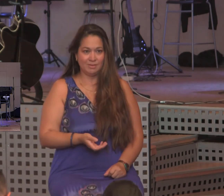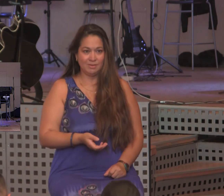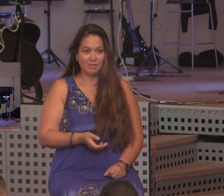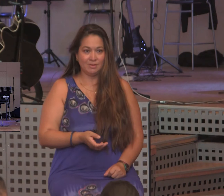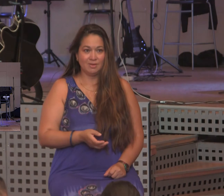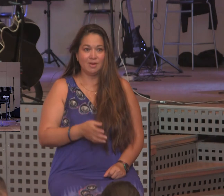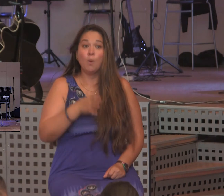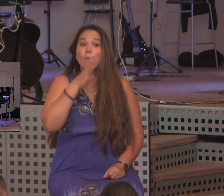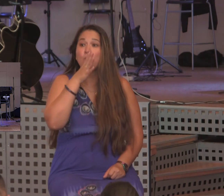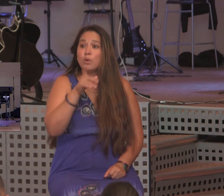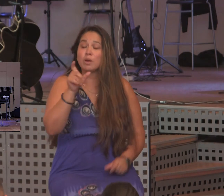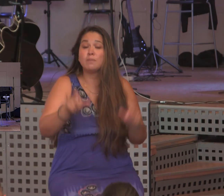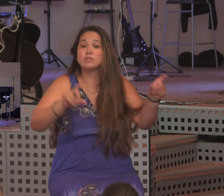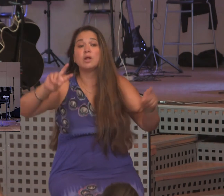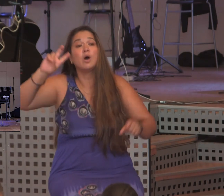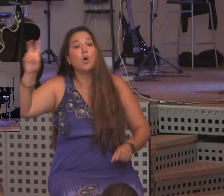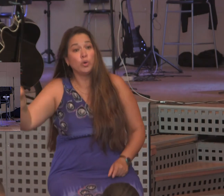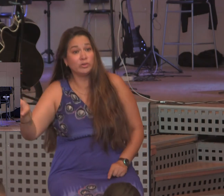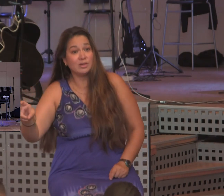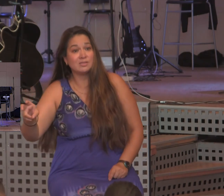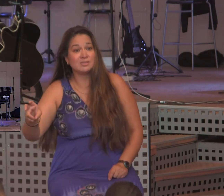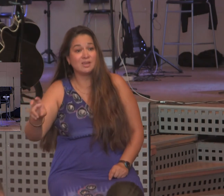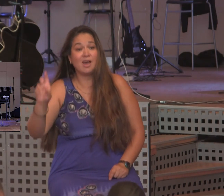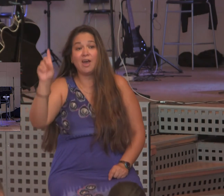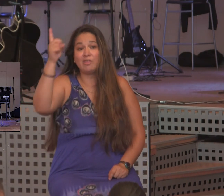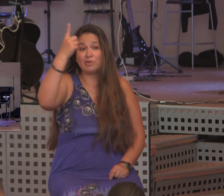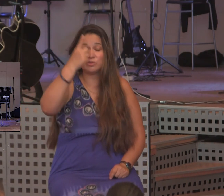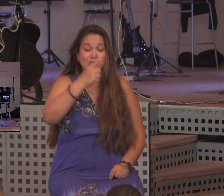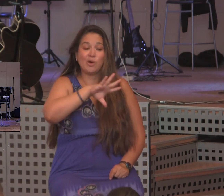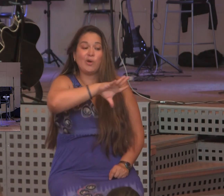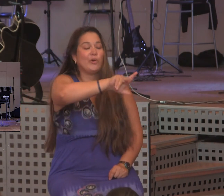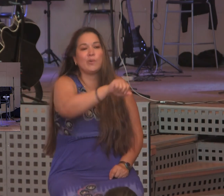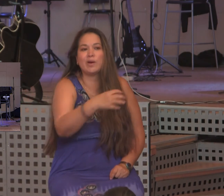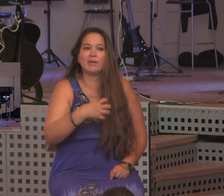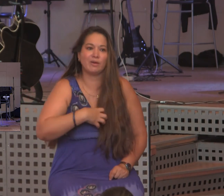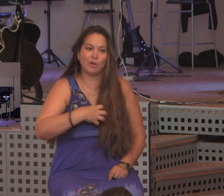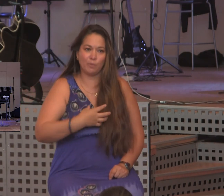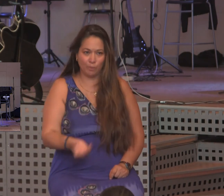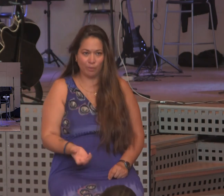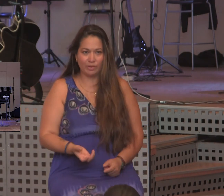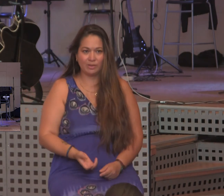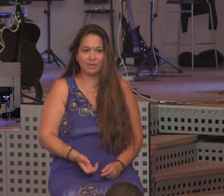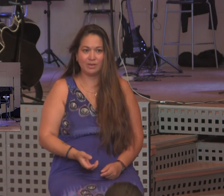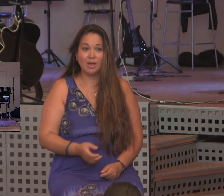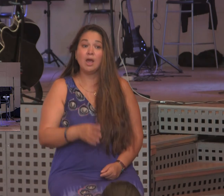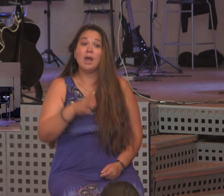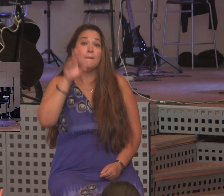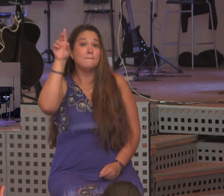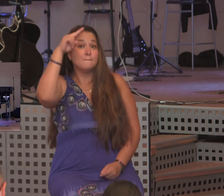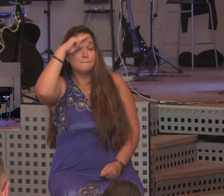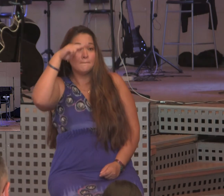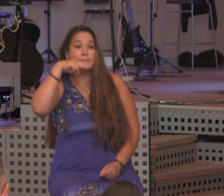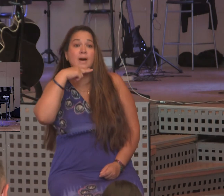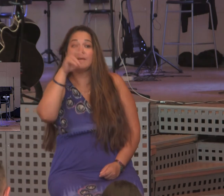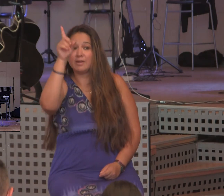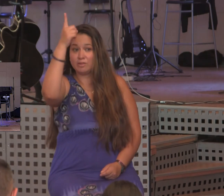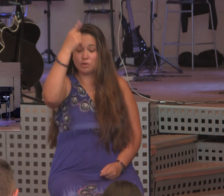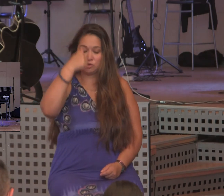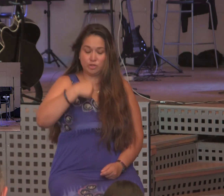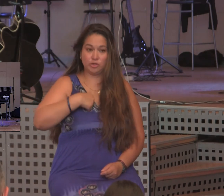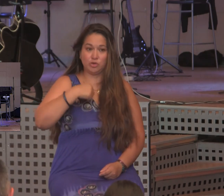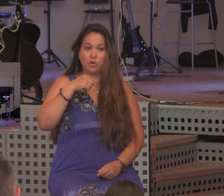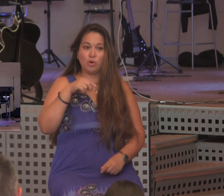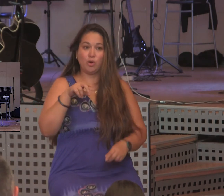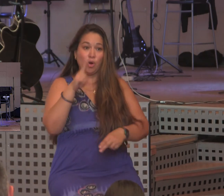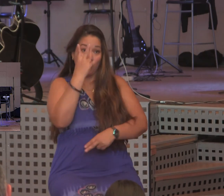su soberano poder me las ha confiado. El Padre y yo uno somos. Qué buena cosa, que